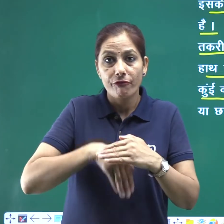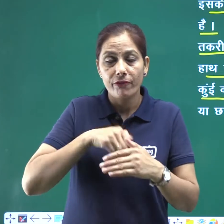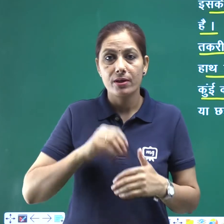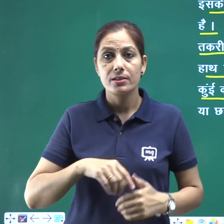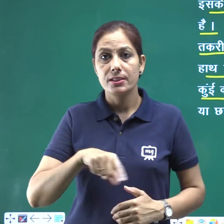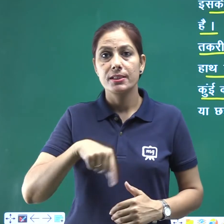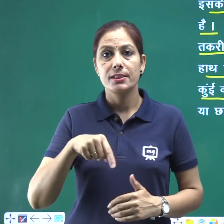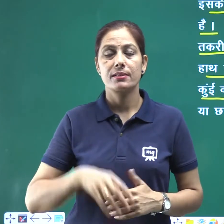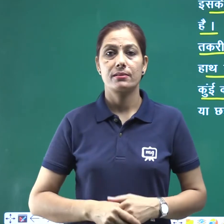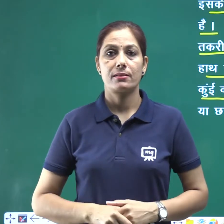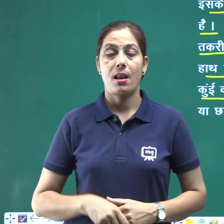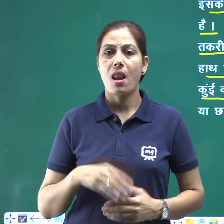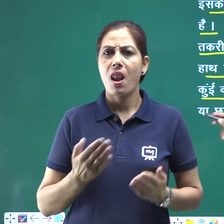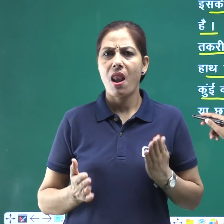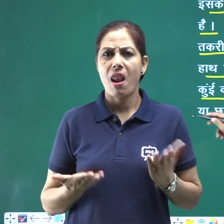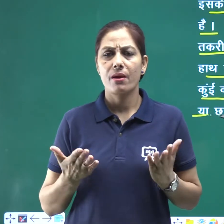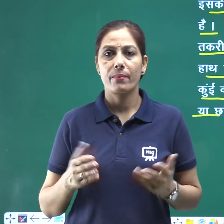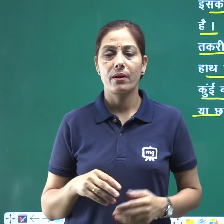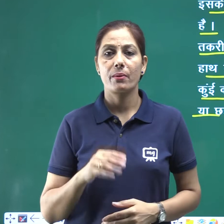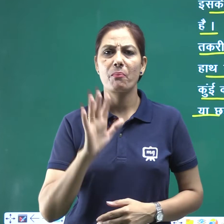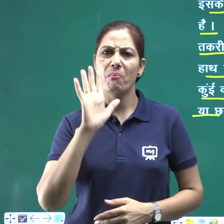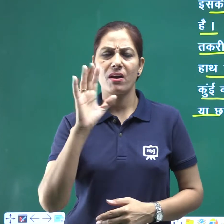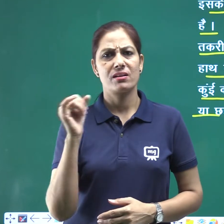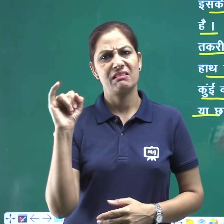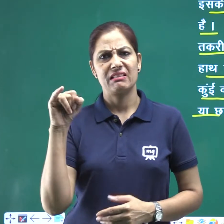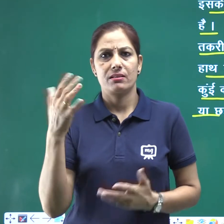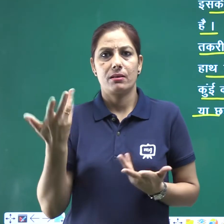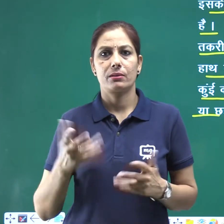लगभग 5 या 6 हाथ का होता है।